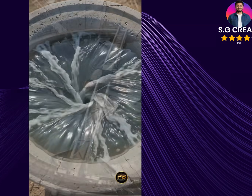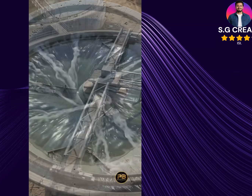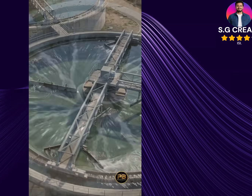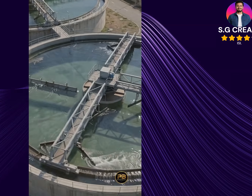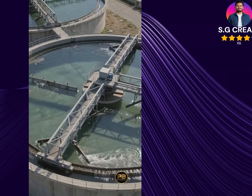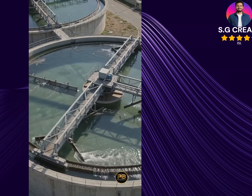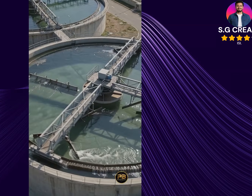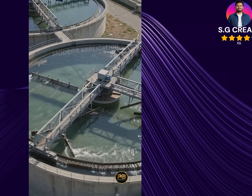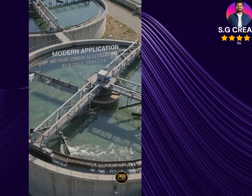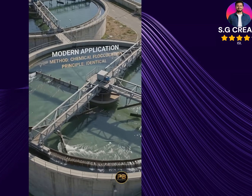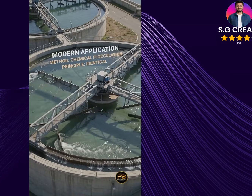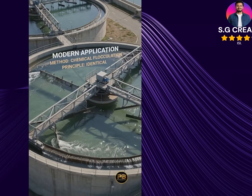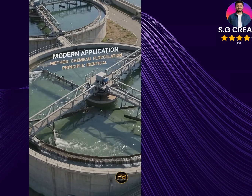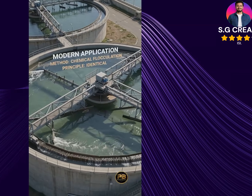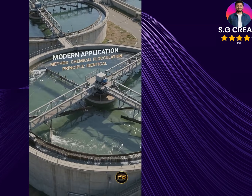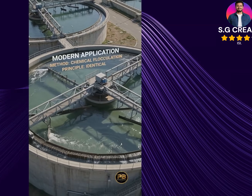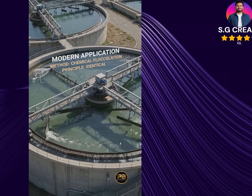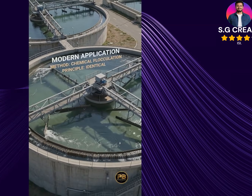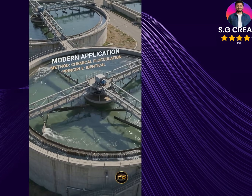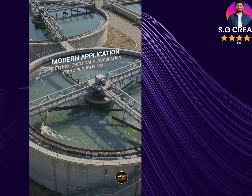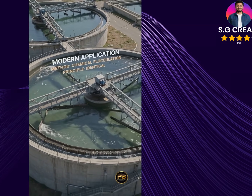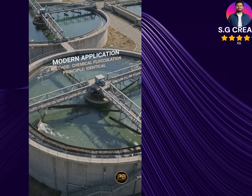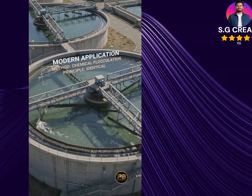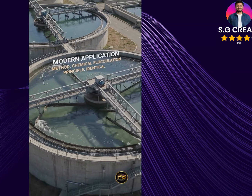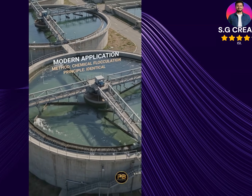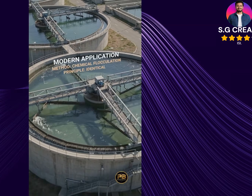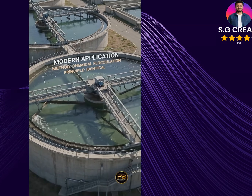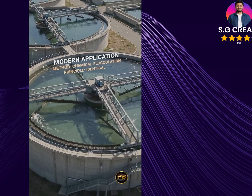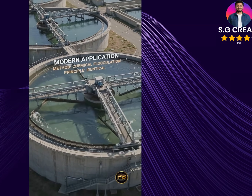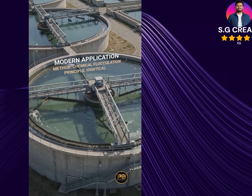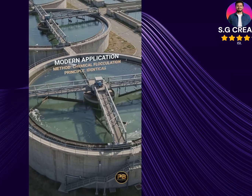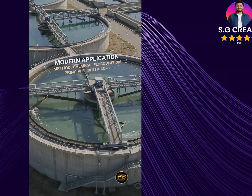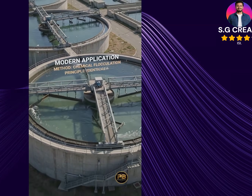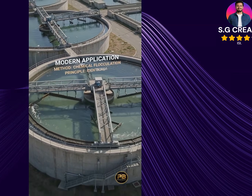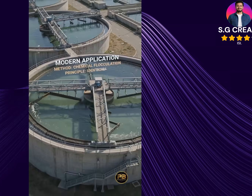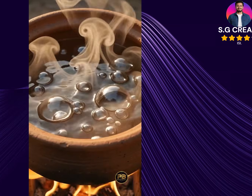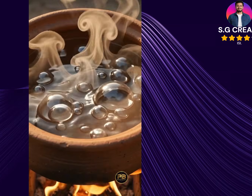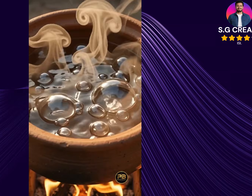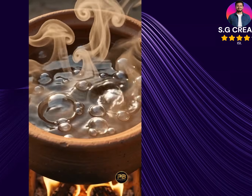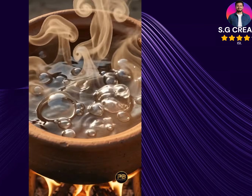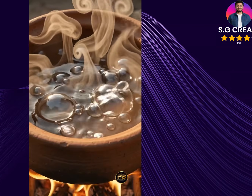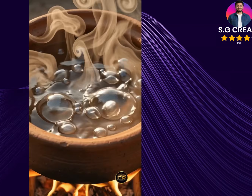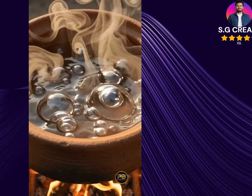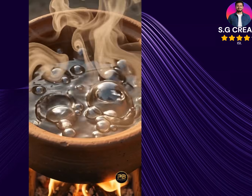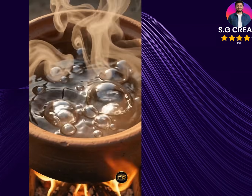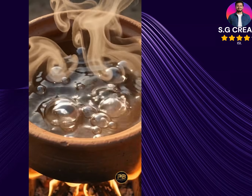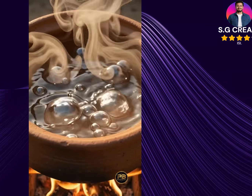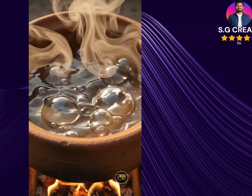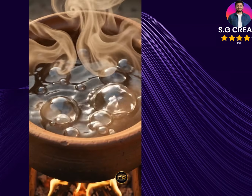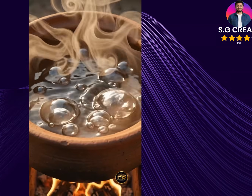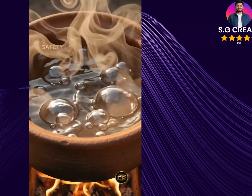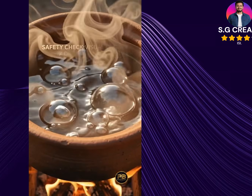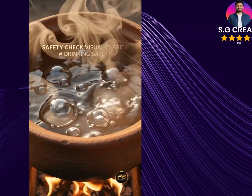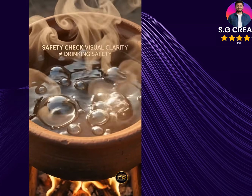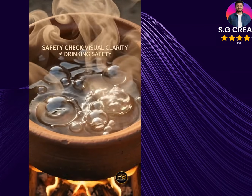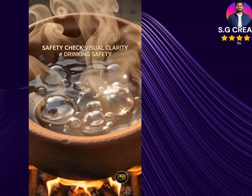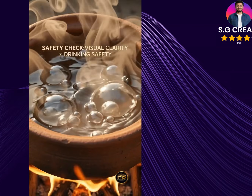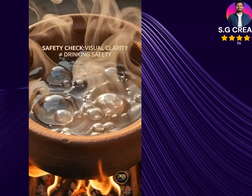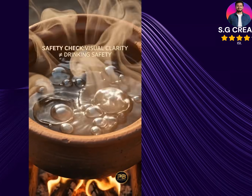करते हैं। बस अब प्राकृतिक बीज की जगह विशेष रसायनों का उपयोग किया जाता है। लेकिन ध्यान रहे, साफ दिखने वाला पानी हमेशा पीने